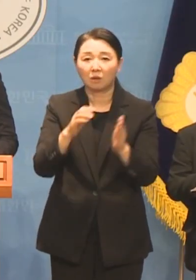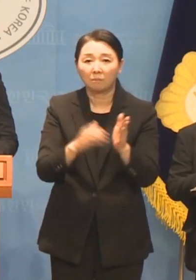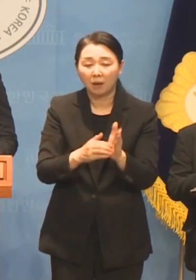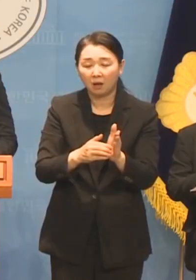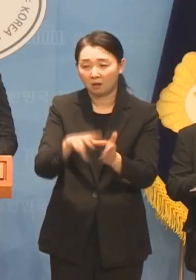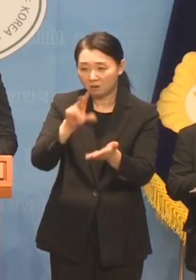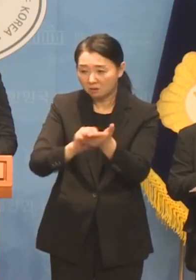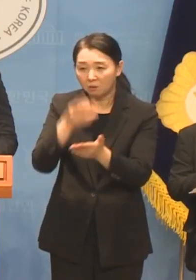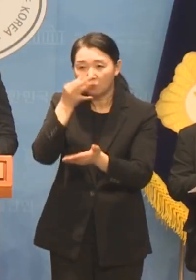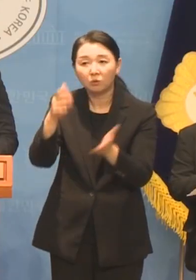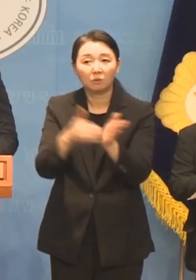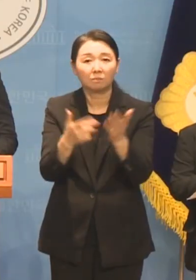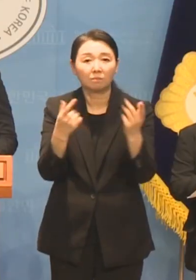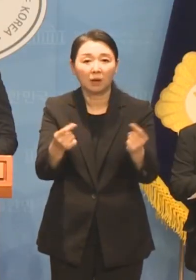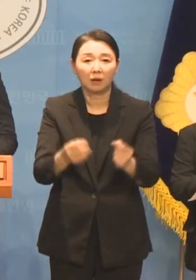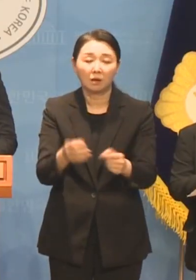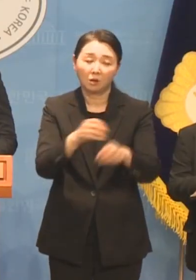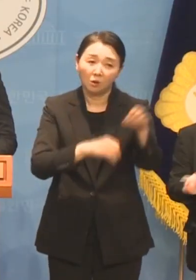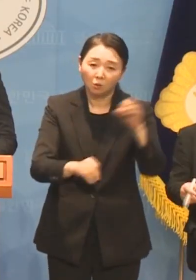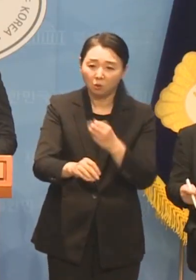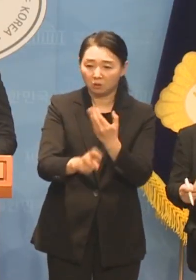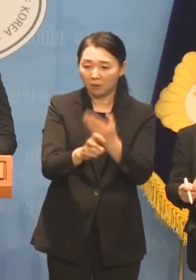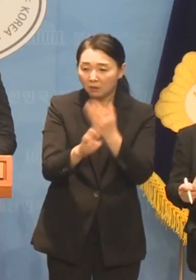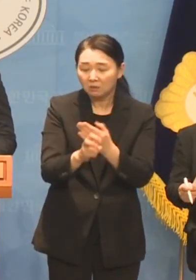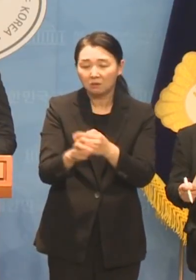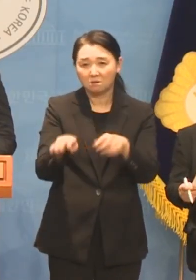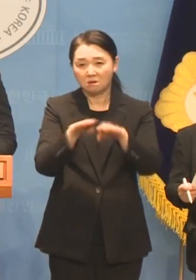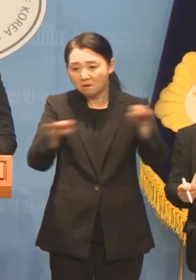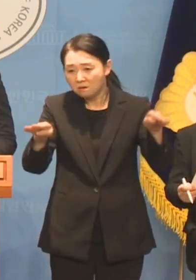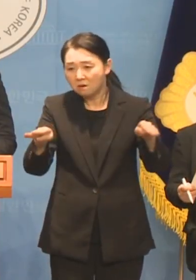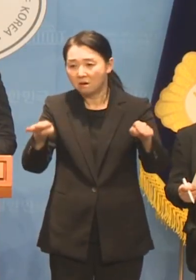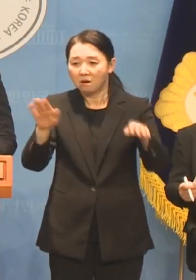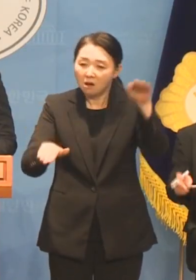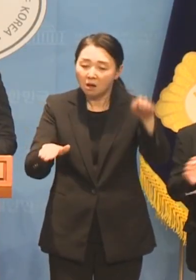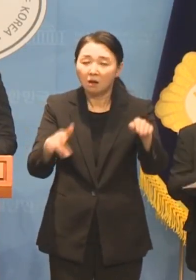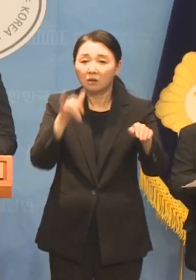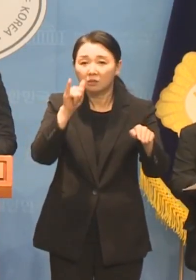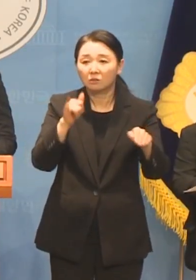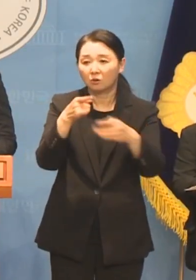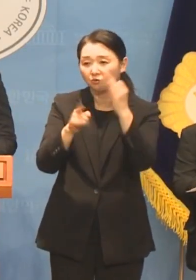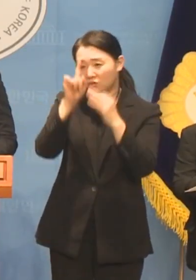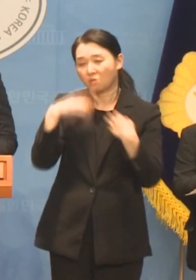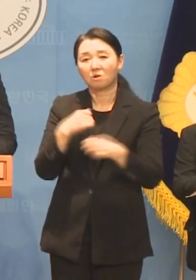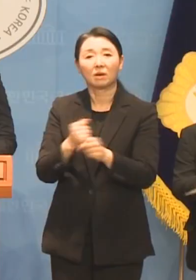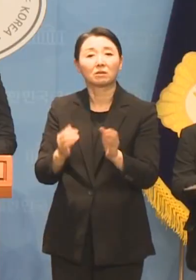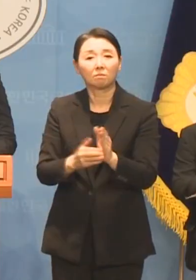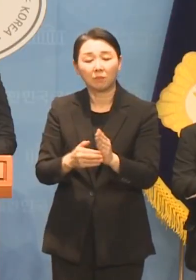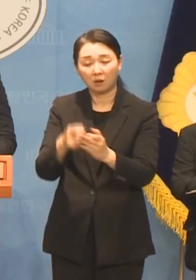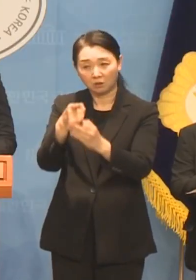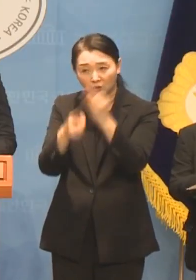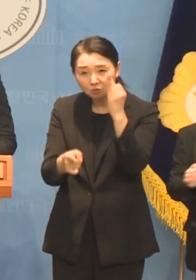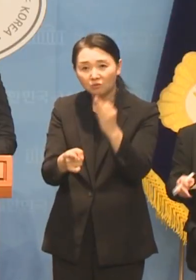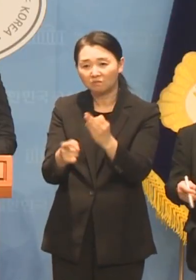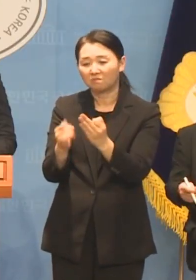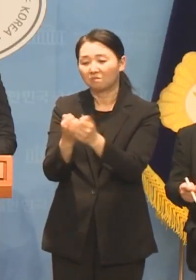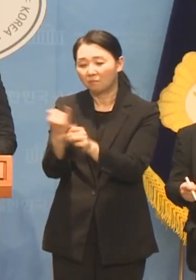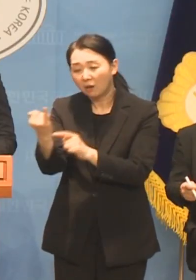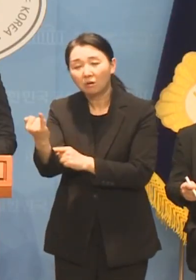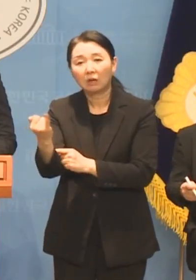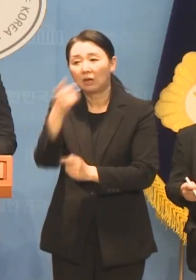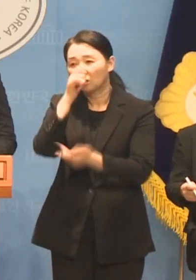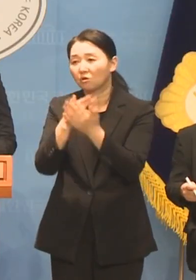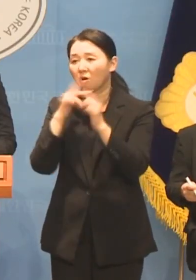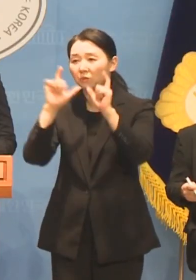명백히 보여준 것입니다. 오히려 반칙과 불공정이 판치는 나라는 윤석열 정부가 만들었습니다. 윤석열 배우자 김건희 씨를